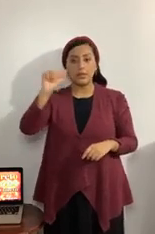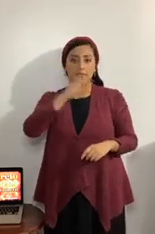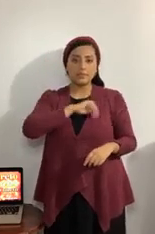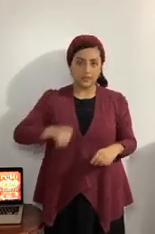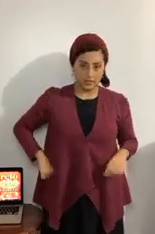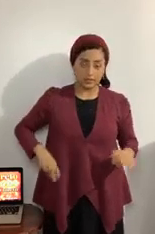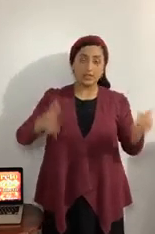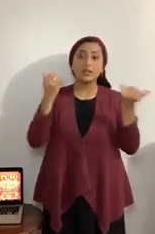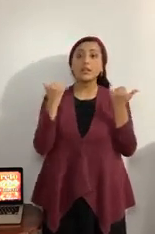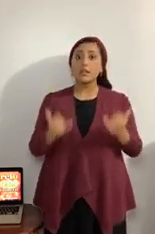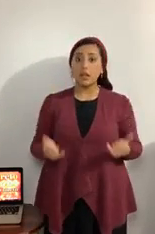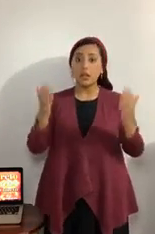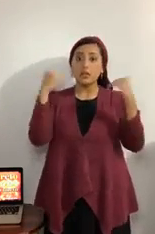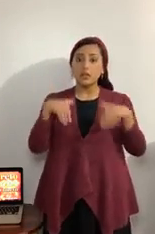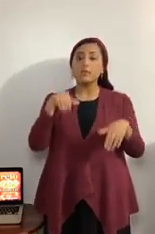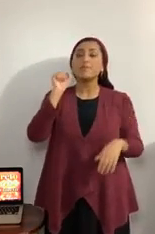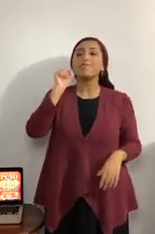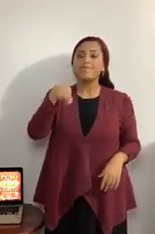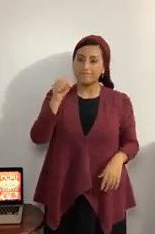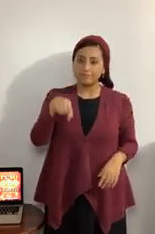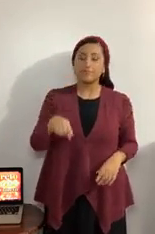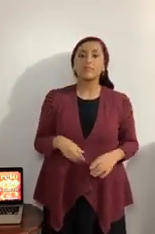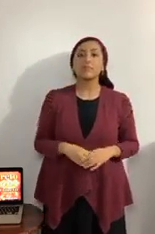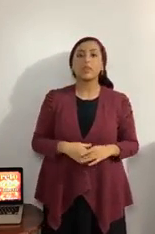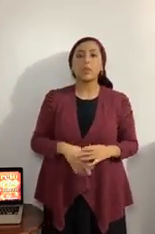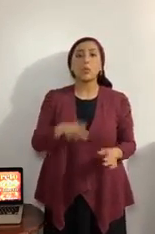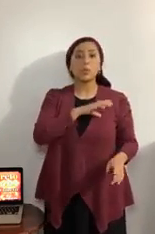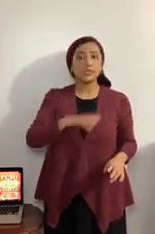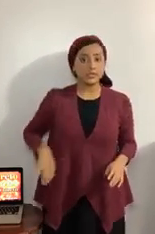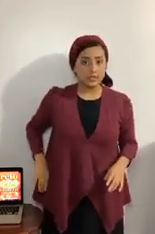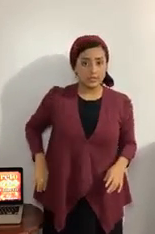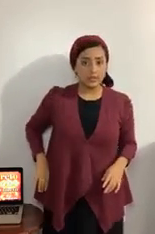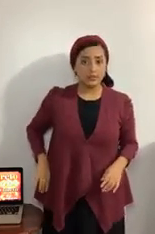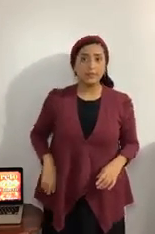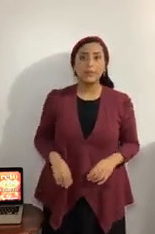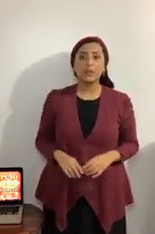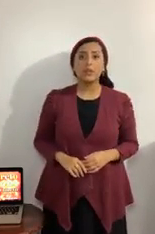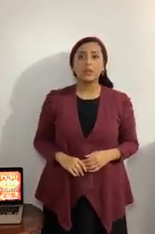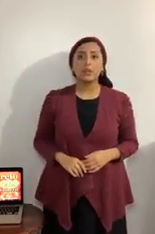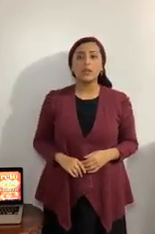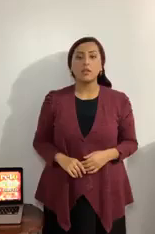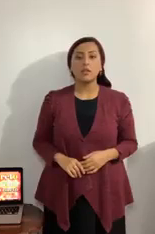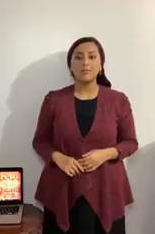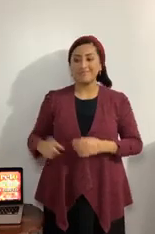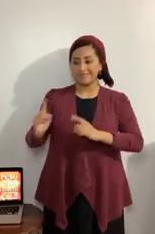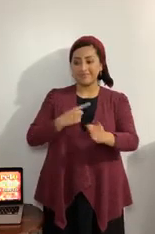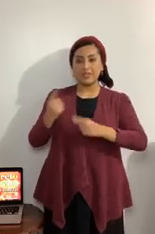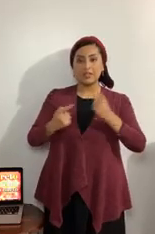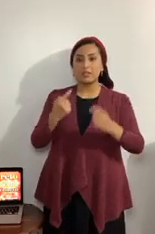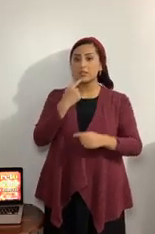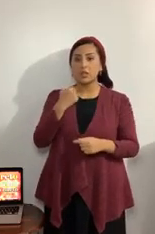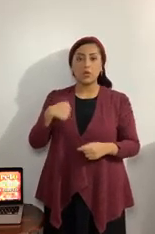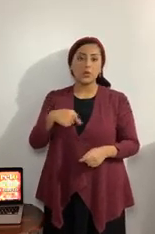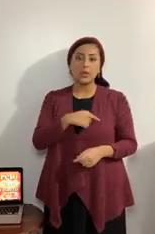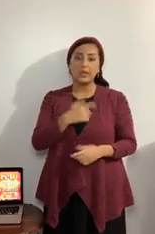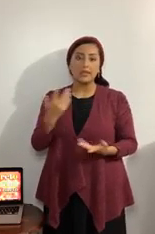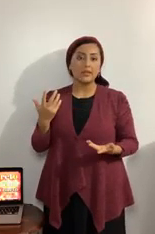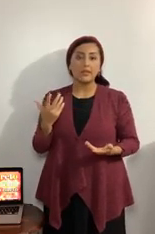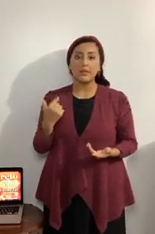Ahora, ciertamente el cristianismo nos critica diciendo que somos exagerados, que los